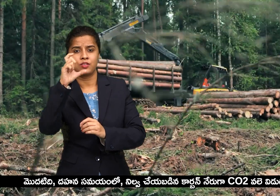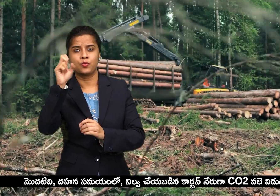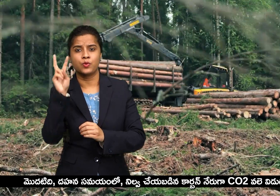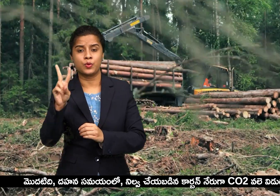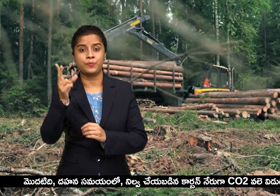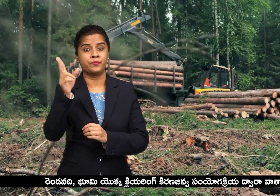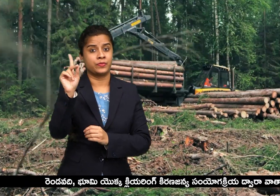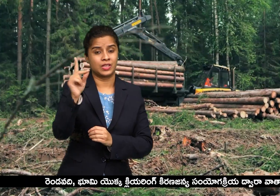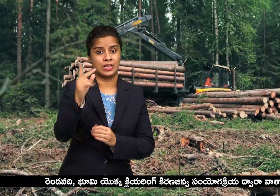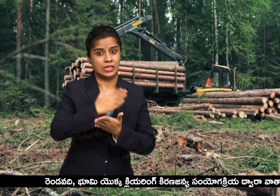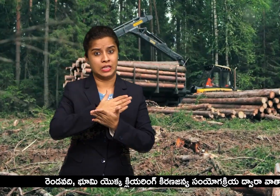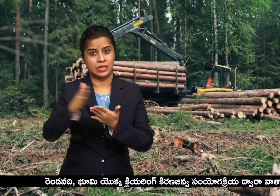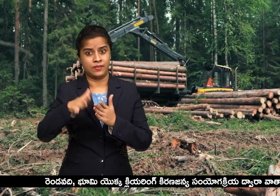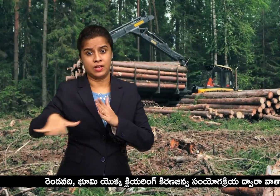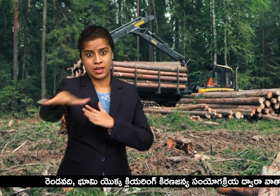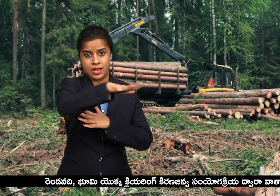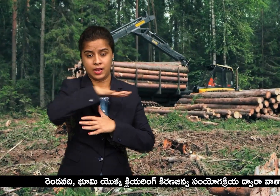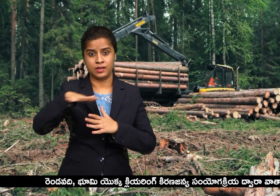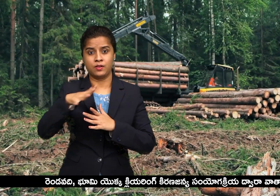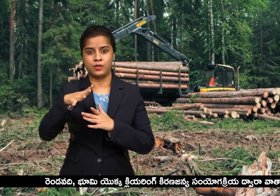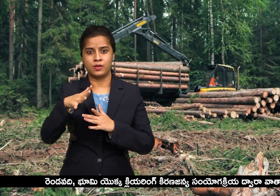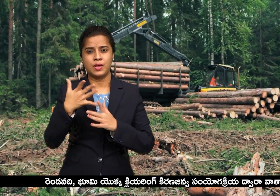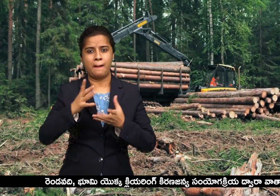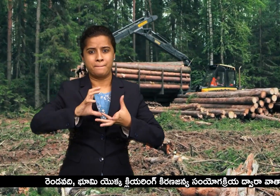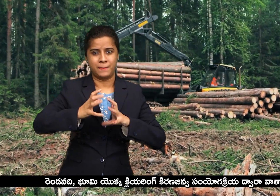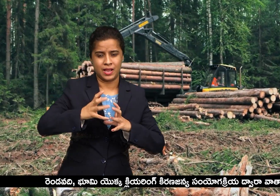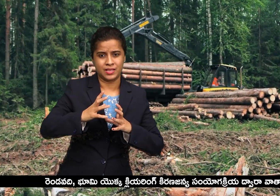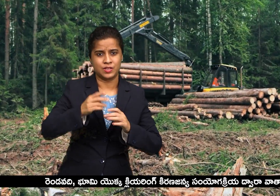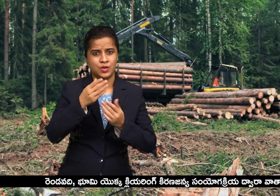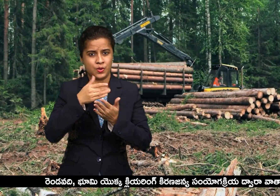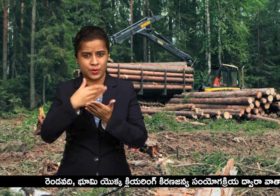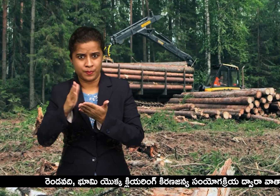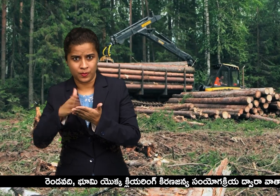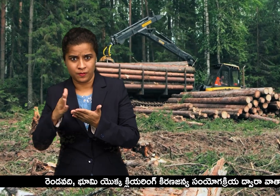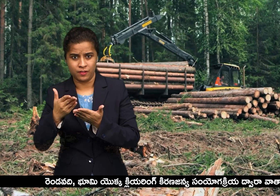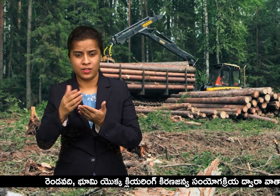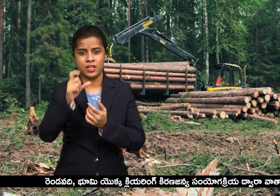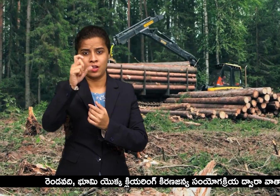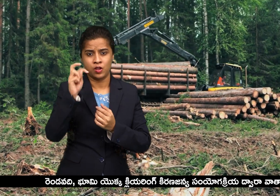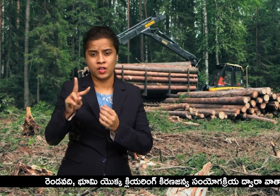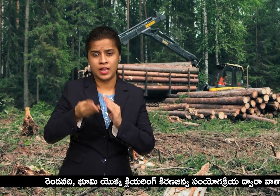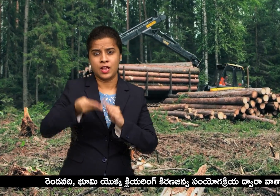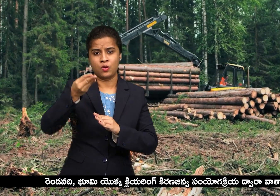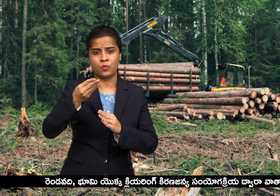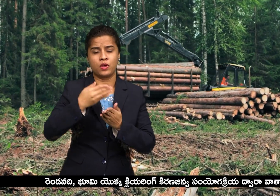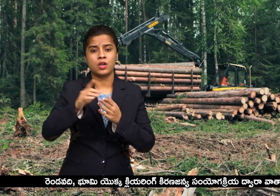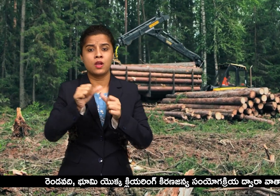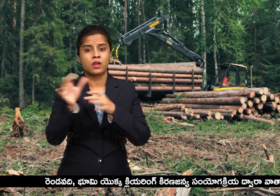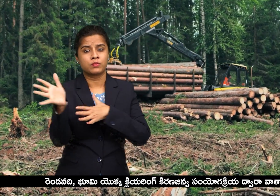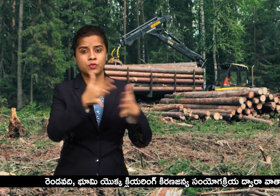మరియు రెండవది, భూమి యొక్క క్లియరింగ్ కిరణజన్య సంయోగక్రియ ద్వారా వాతావరణం నుండి అదనపు